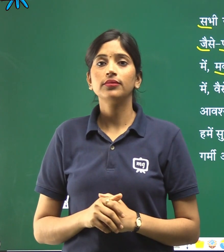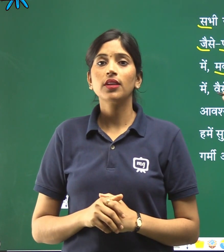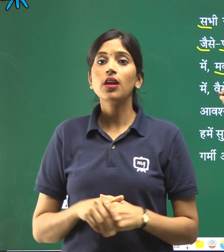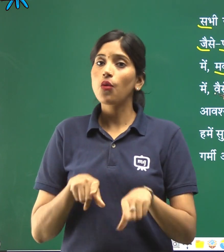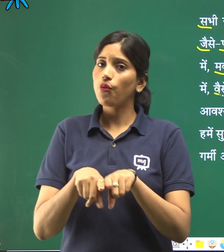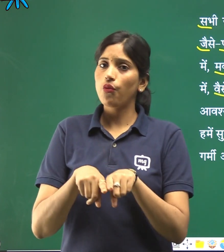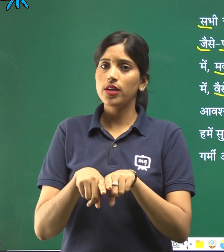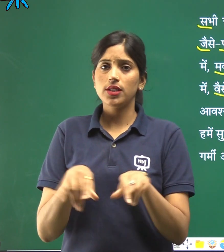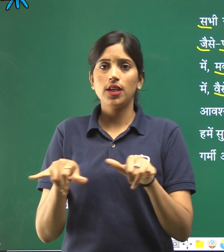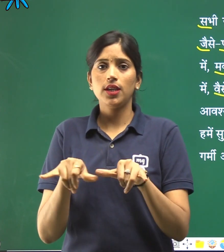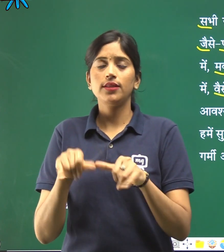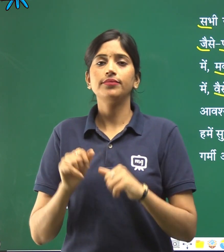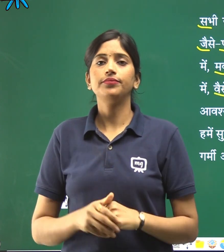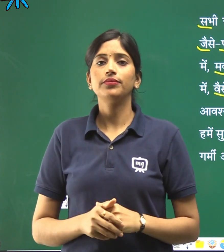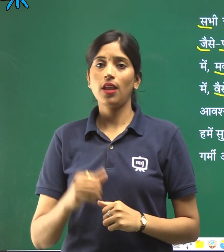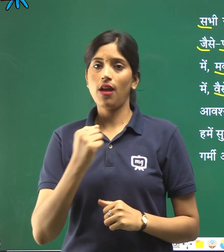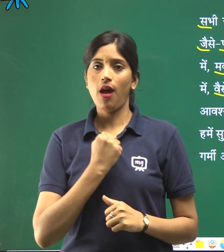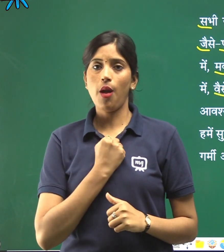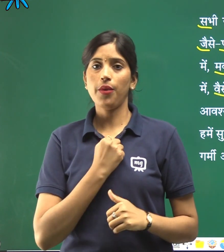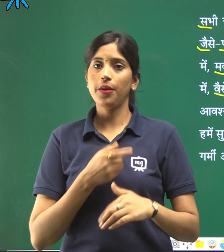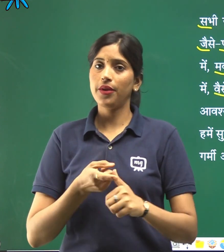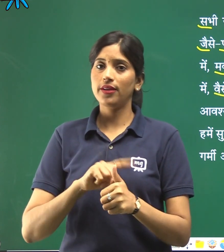वैसे ही हमें भी